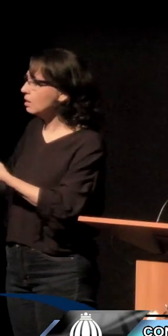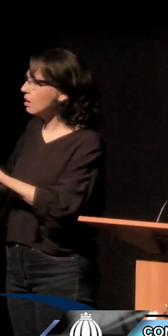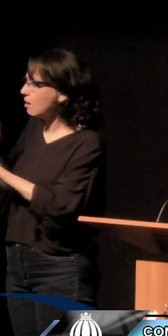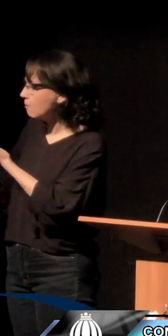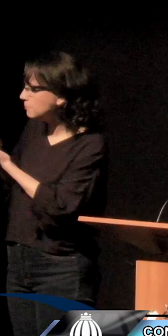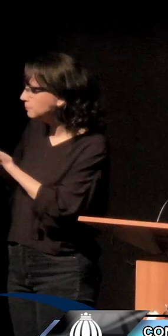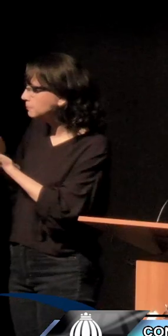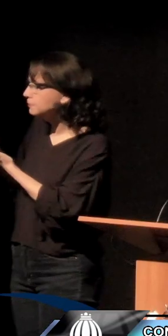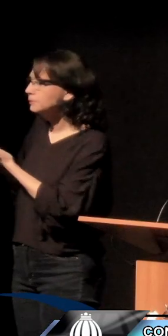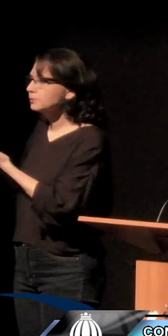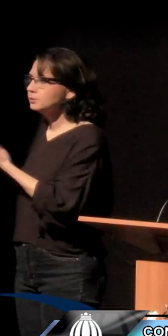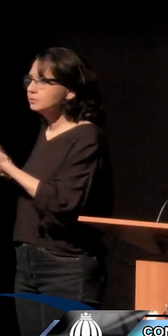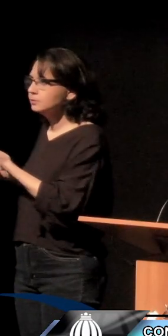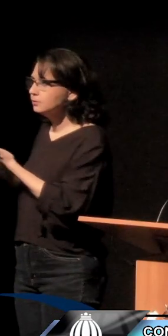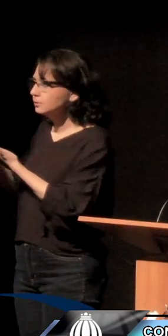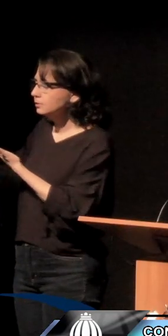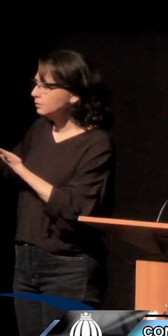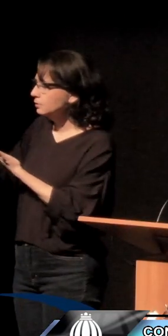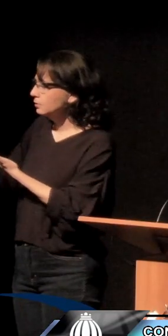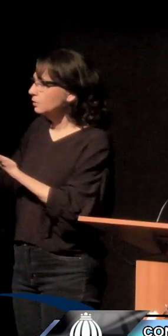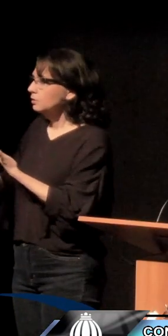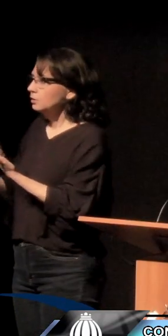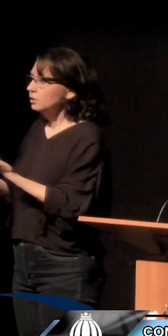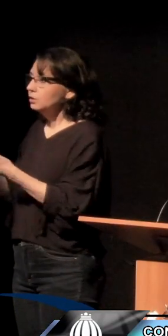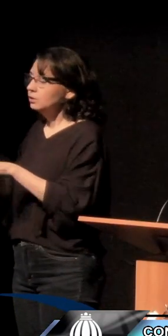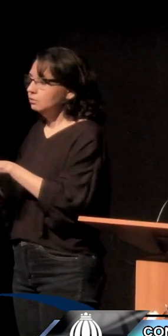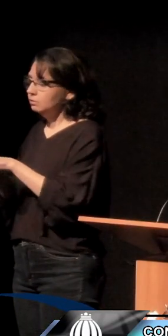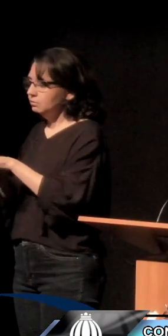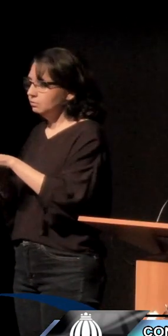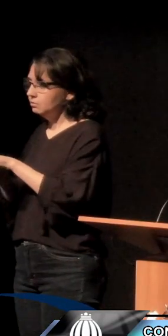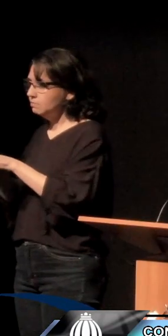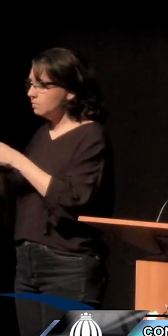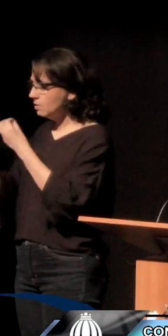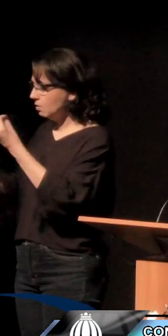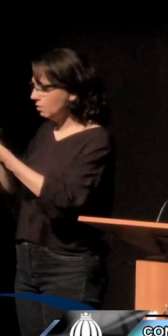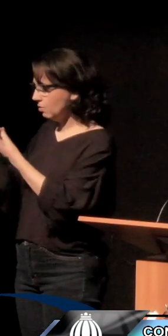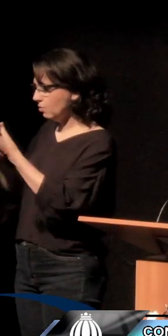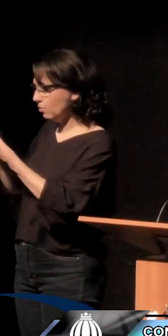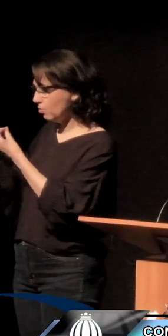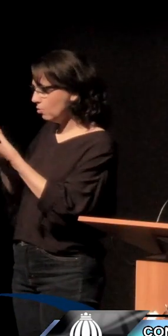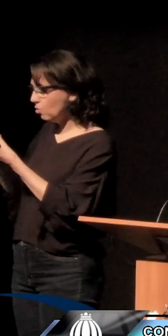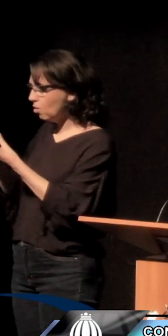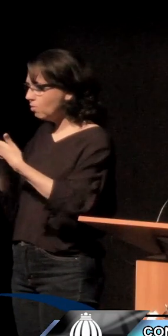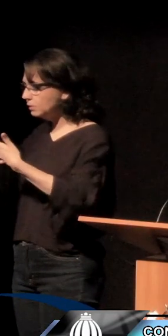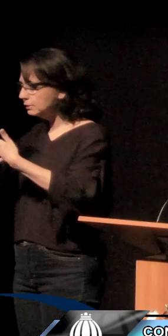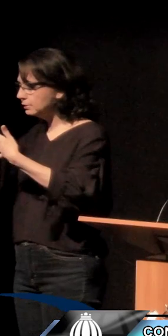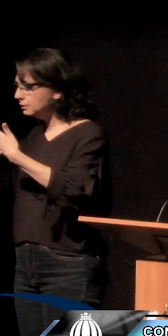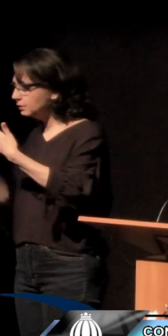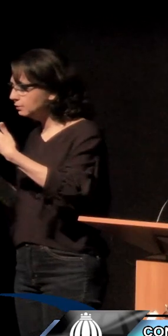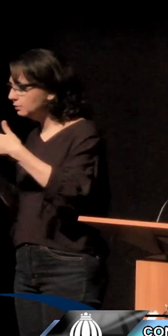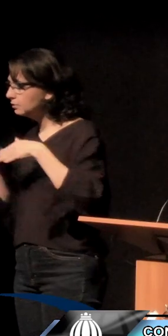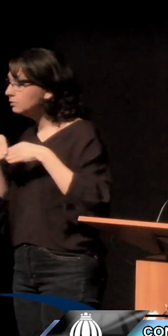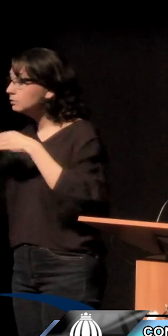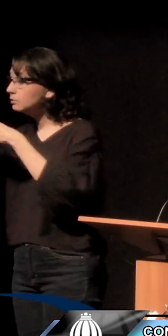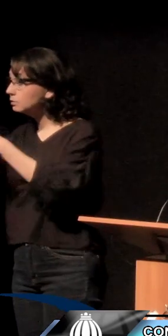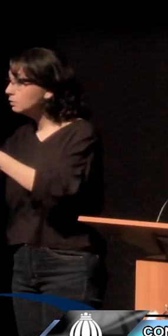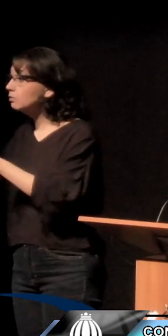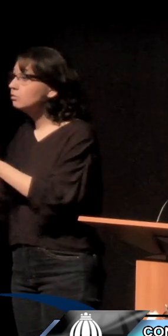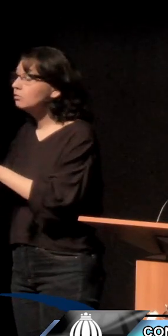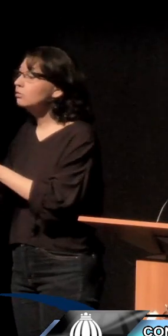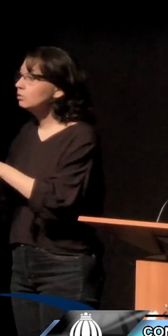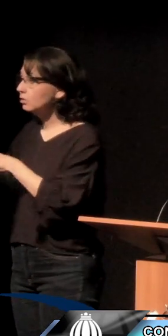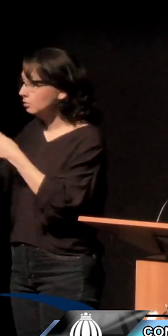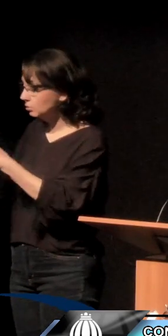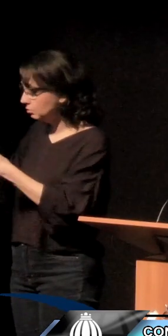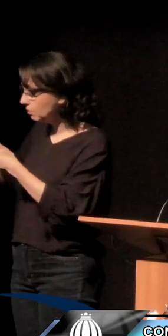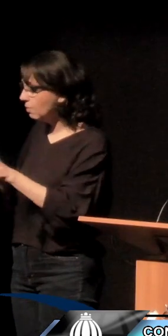normativas consultivas mobilizadoras e fiscalizadoras dessas diretrizes né especial da Ian incentivar a